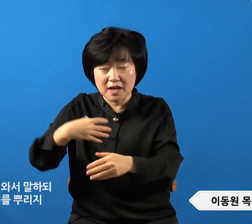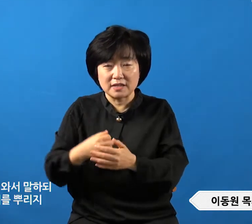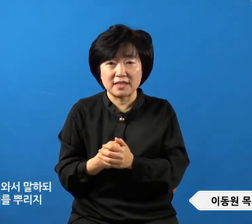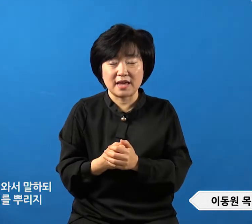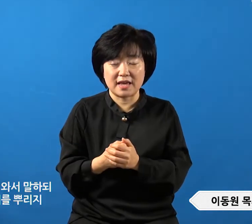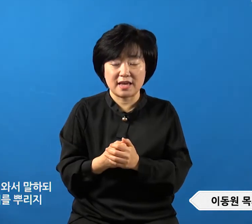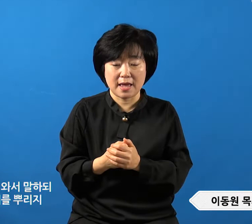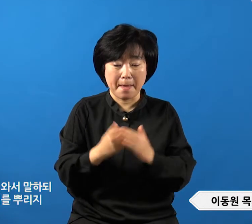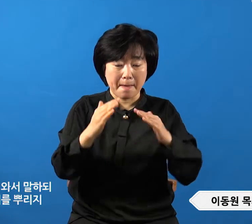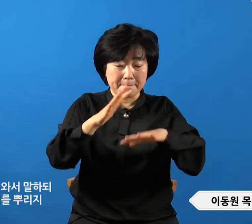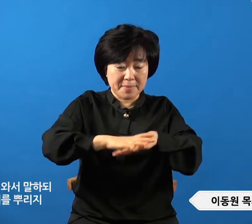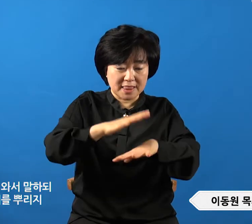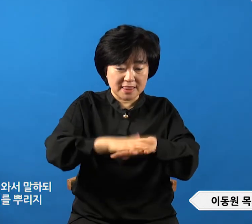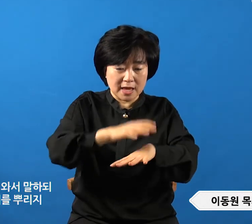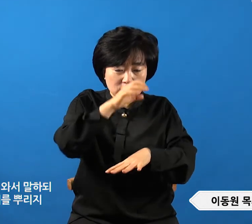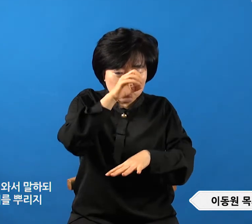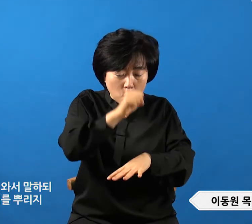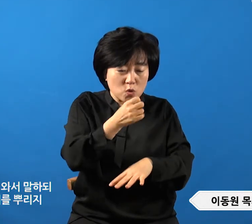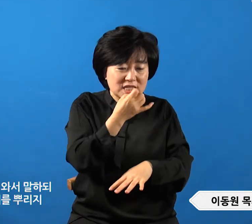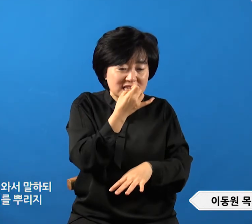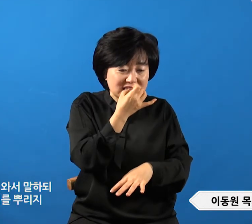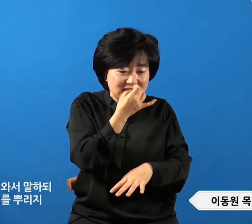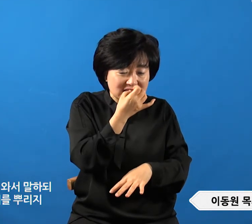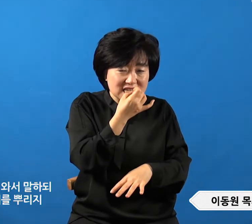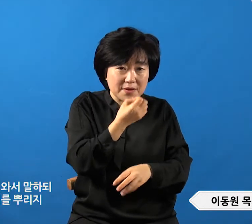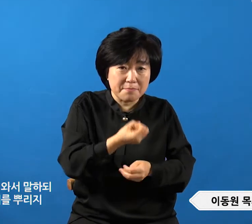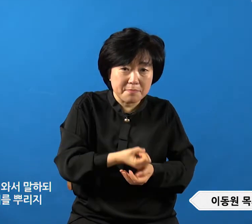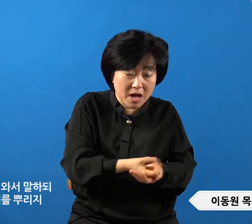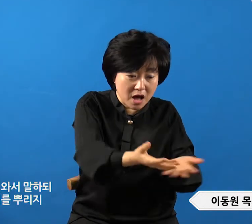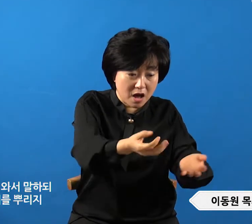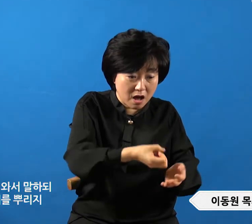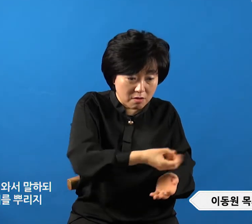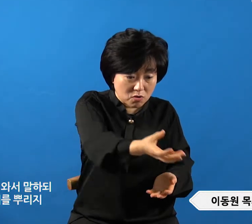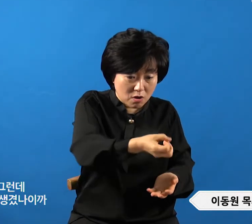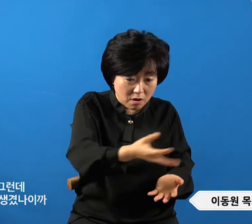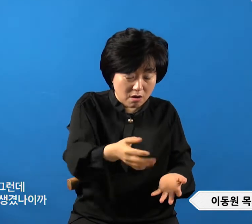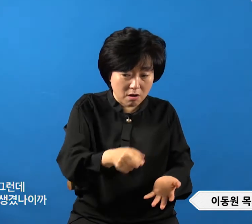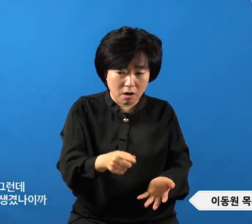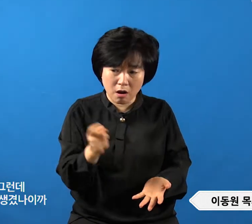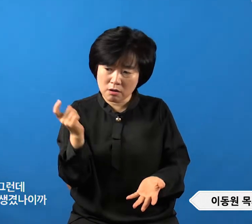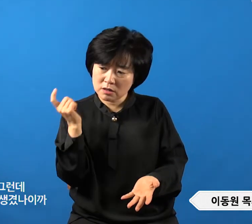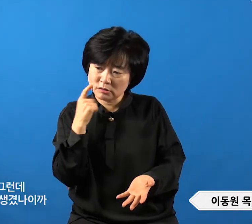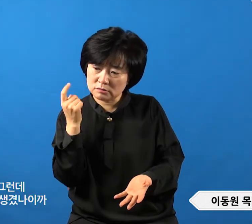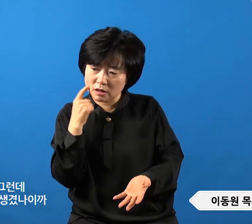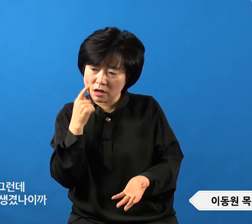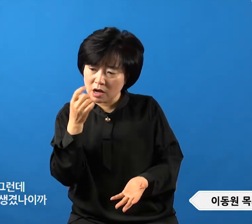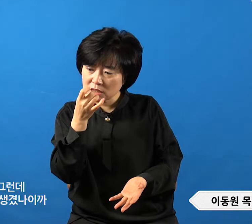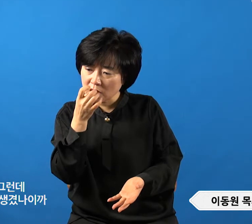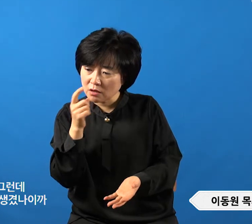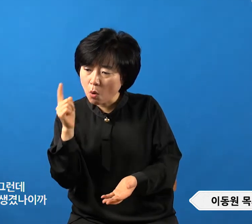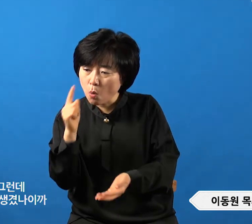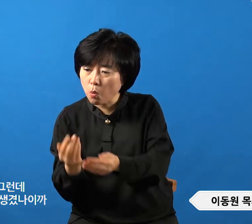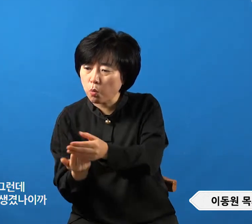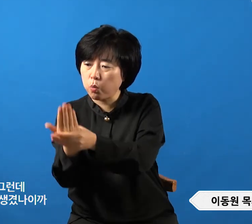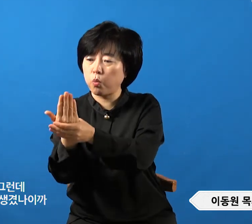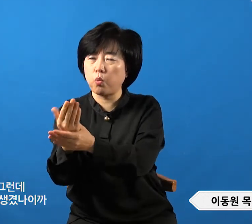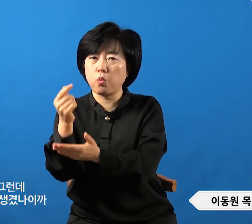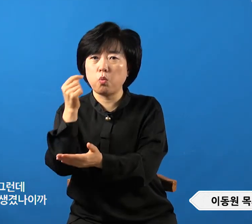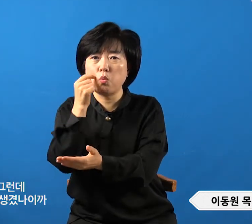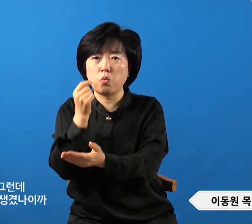주여 밭에 좋은 씨를 뿌리지 아니하였나이까? 그런데 가라지가 어디서